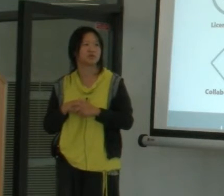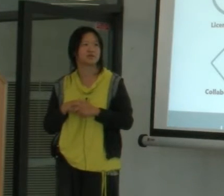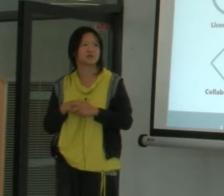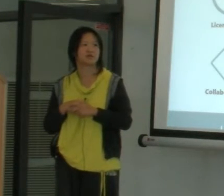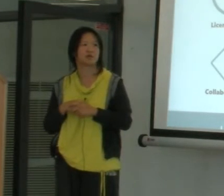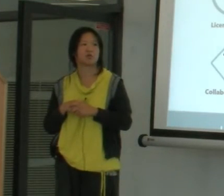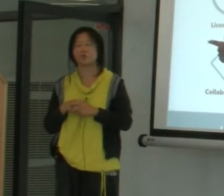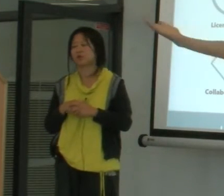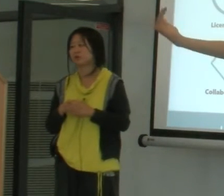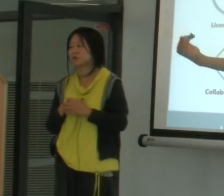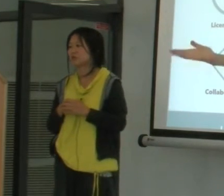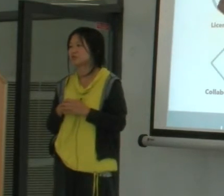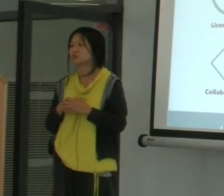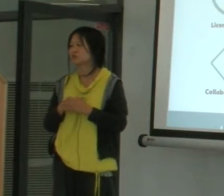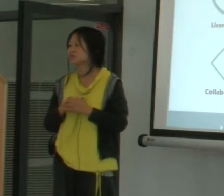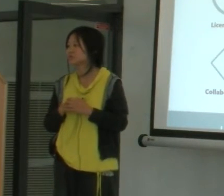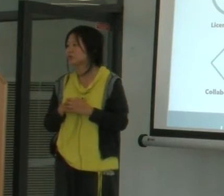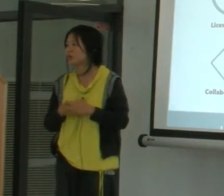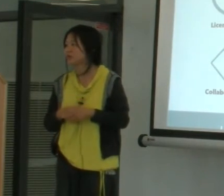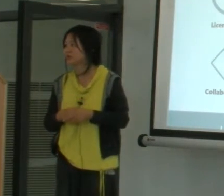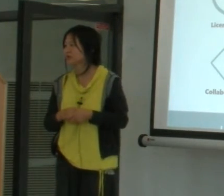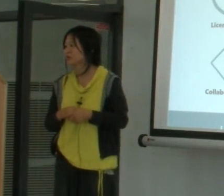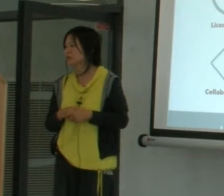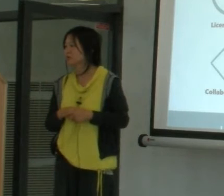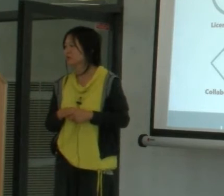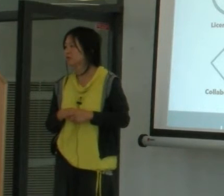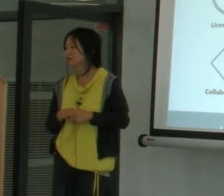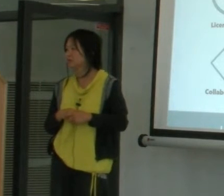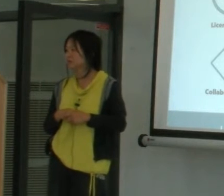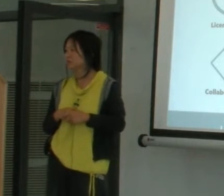sur les dessins. Voilà, on peut les prendre. La recette de cuisine aussi, on peut la prendre.